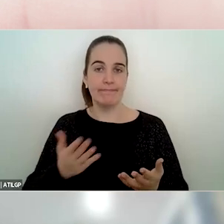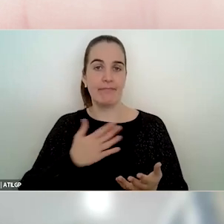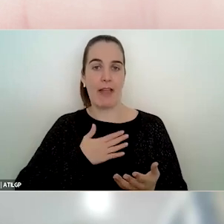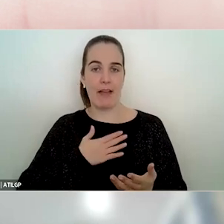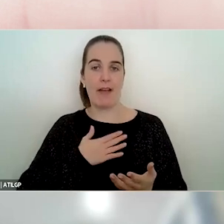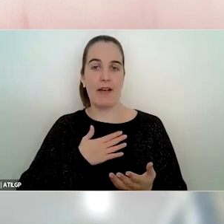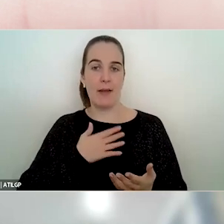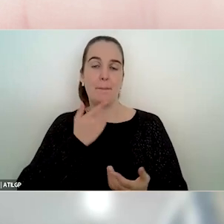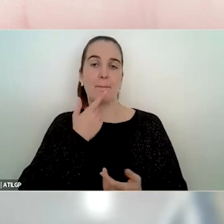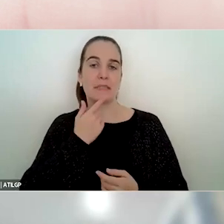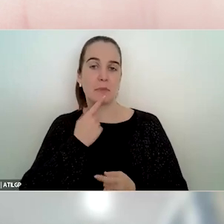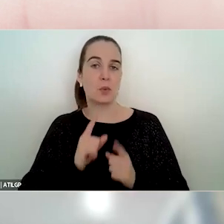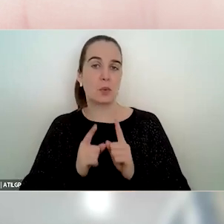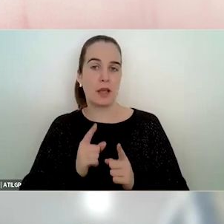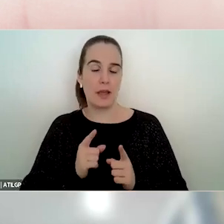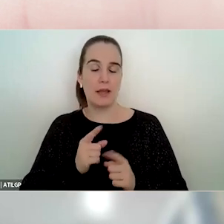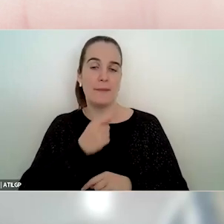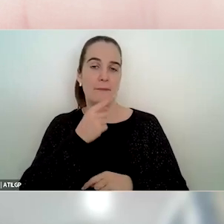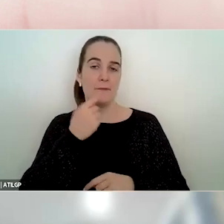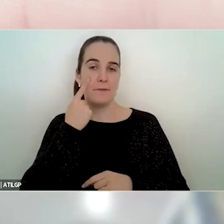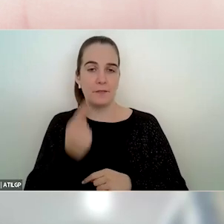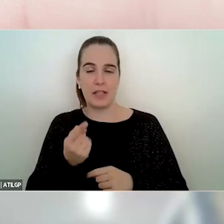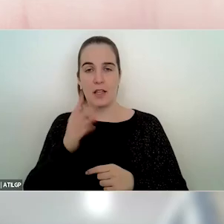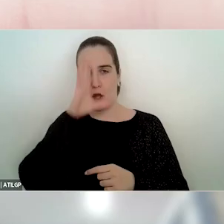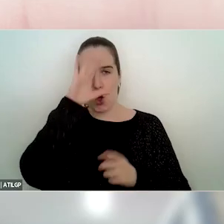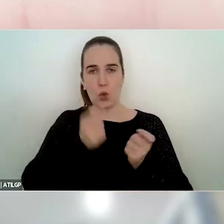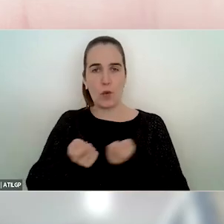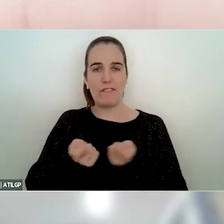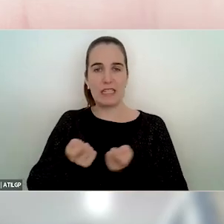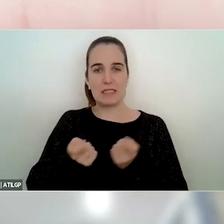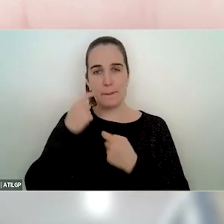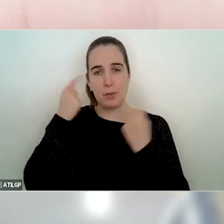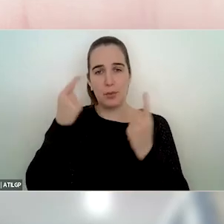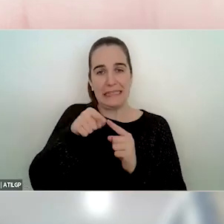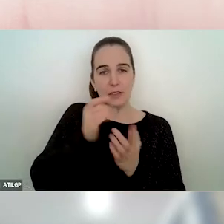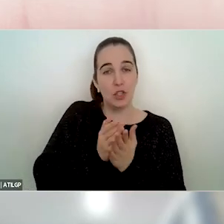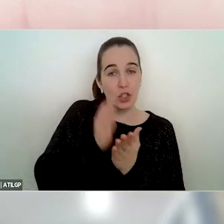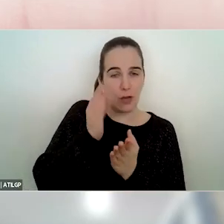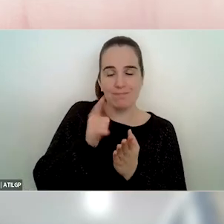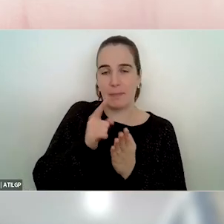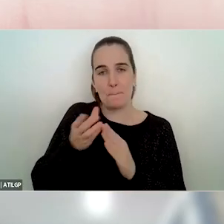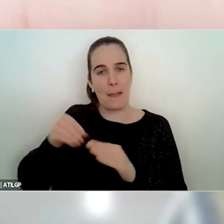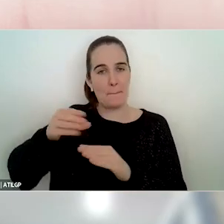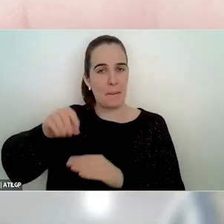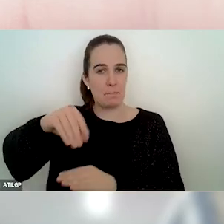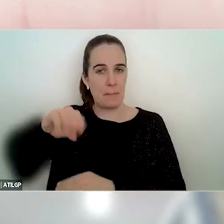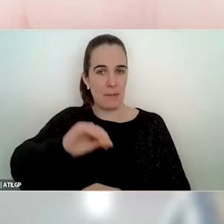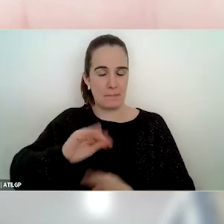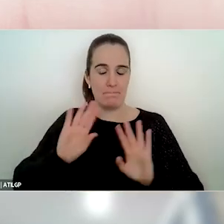um entendimento da boa governação pública que vai para além disto. Estamos a falar